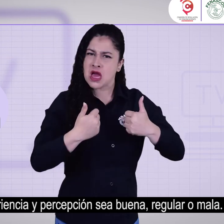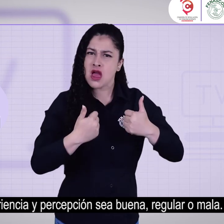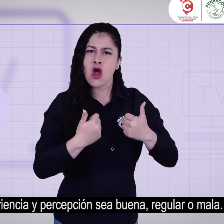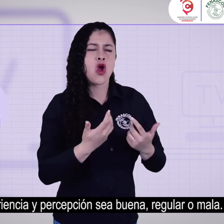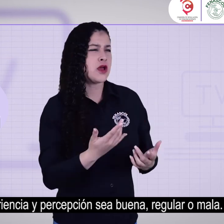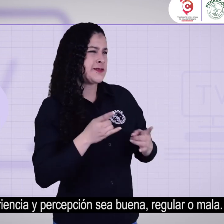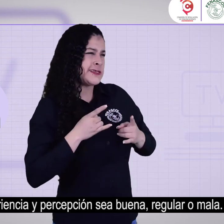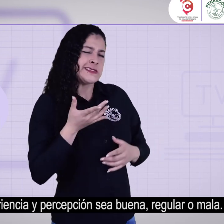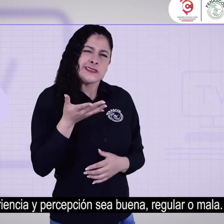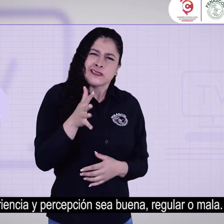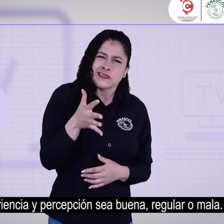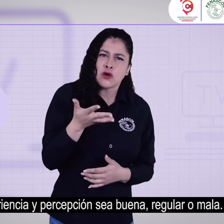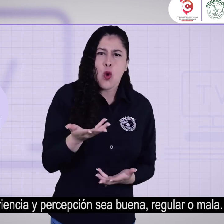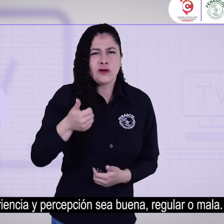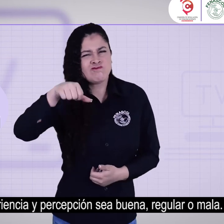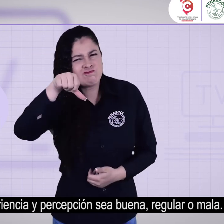Sea buena, regular o mala